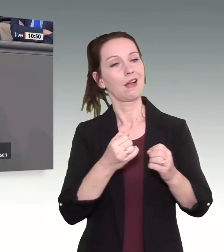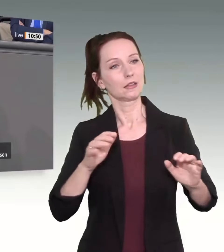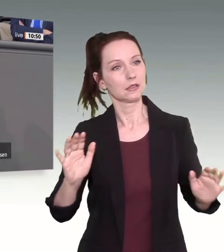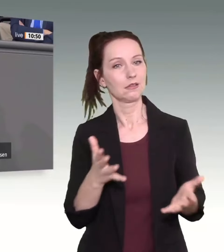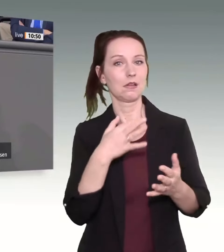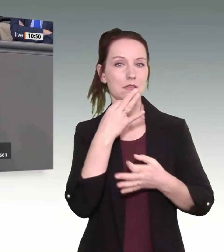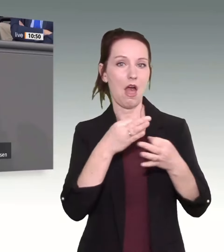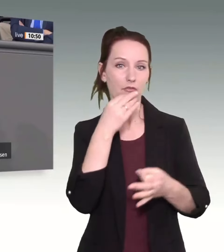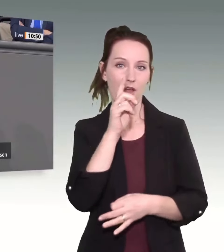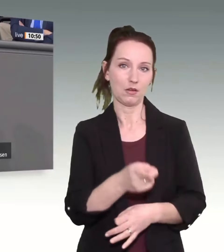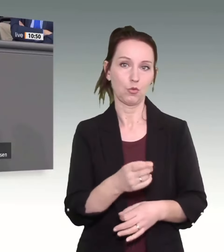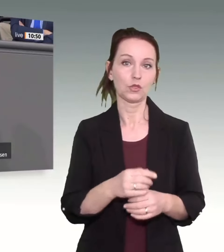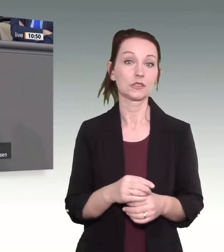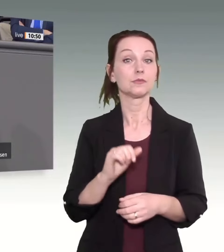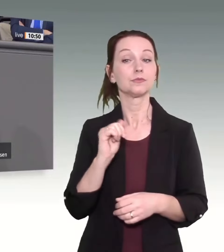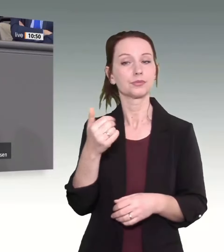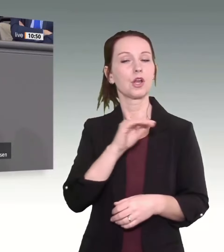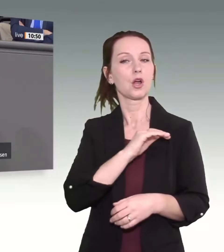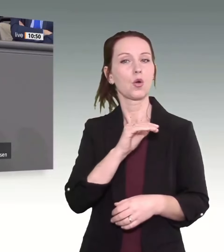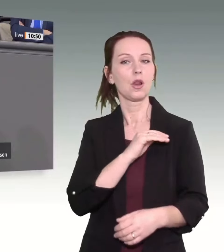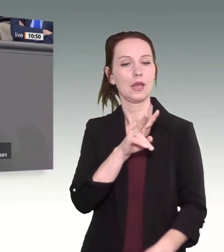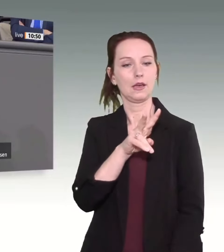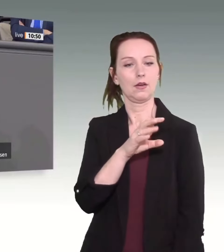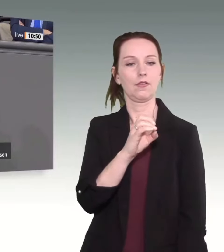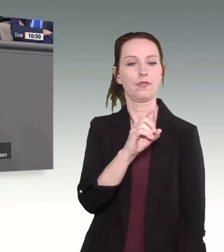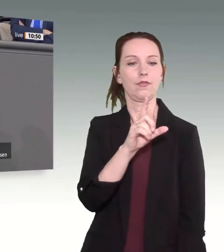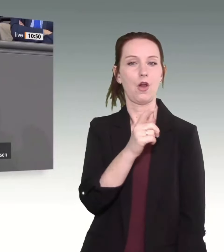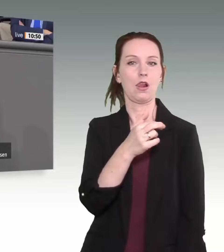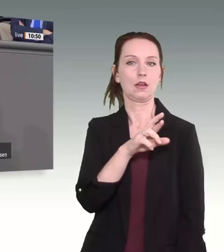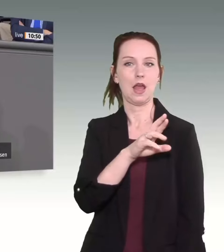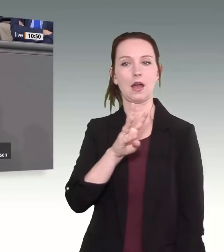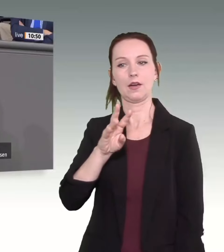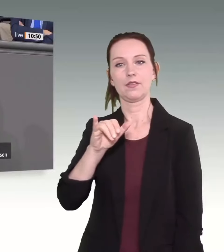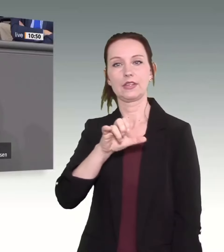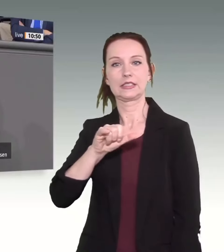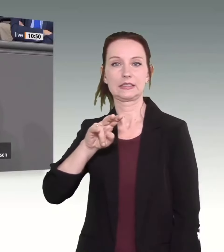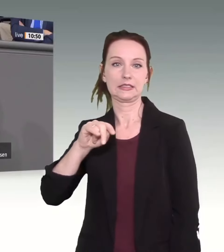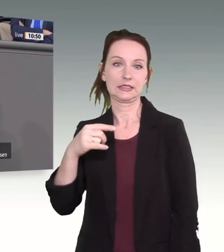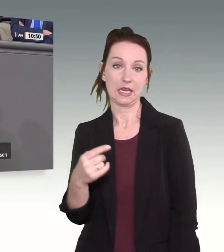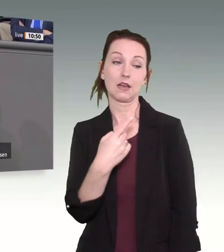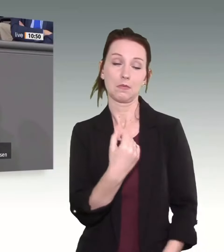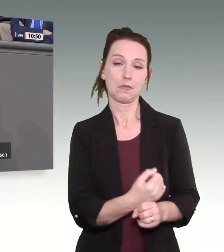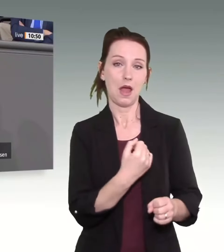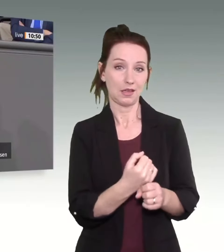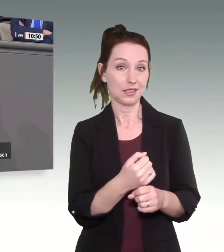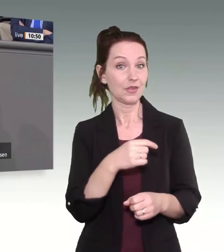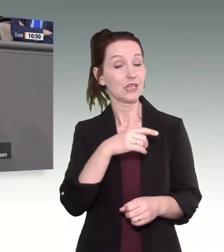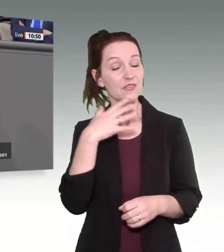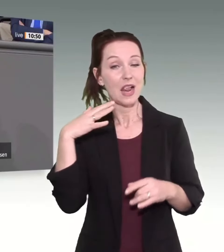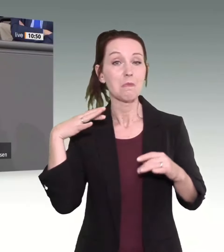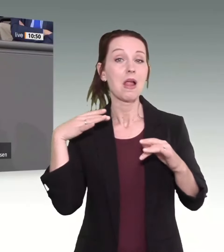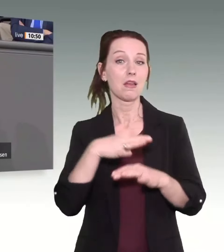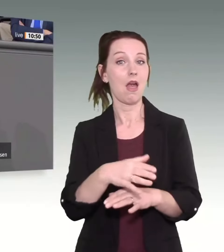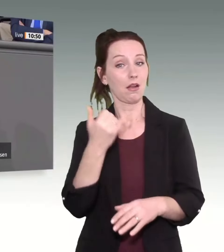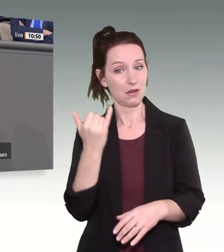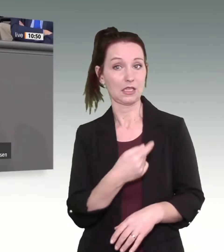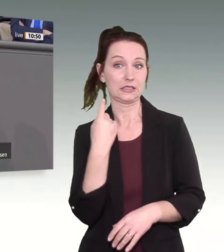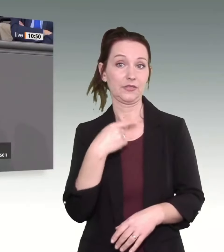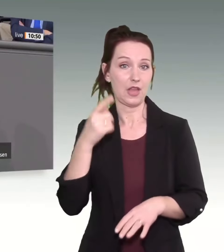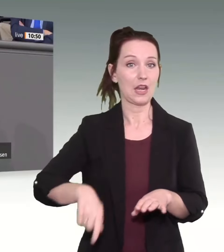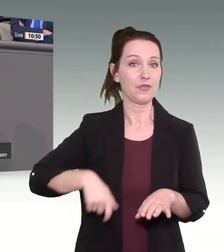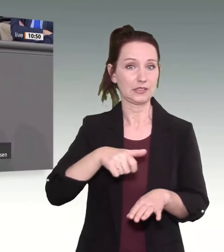tut insbesondere auch der Kollege Volker Wissing. So viele Milliarden, die wir jetzt investieren, in den Bereich Schiene, aber auch in den